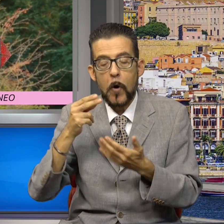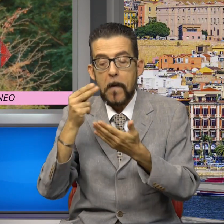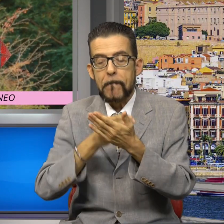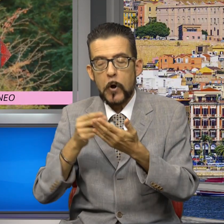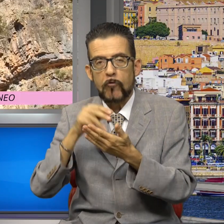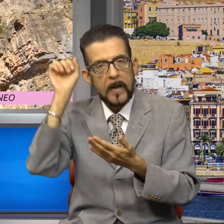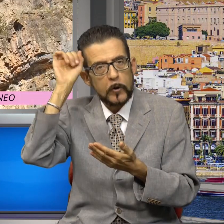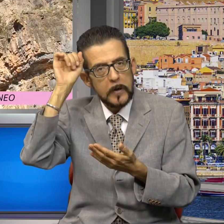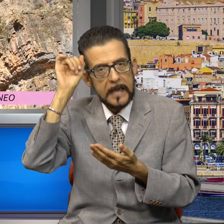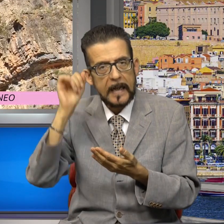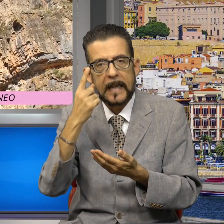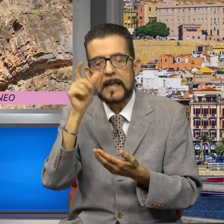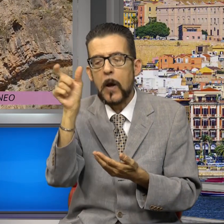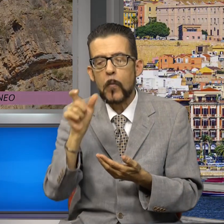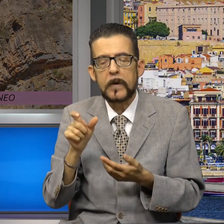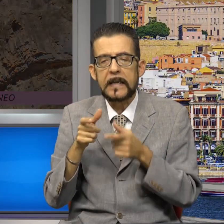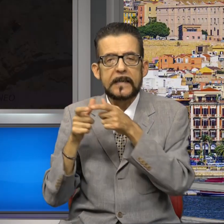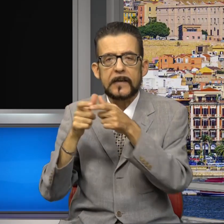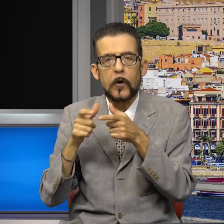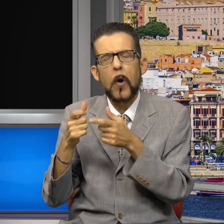un'isola sostenibile.